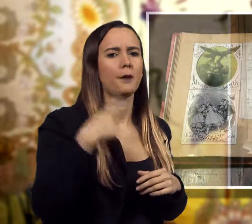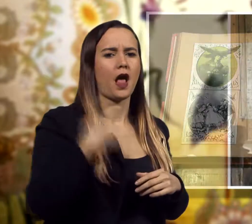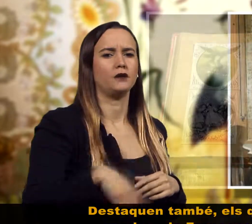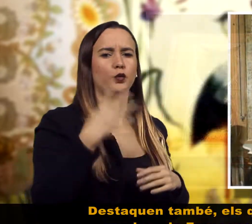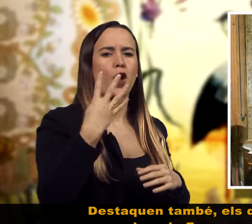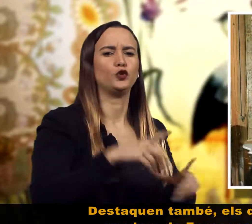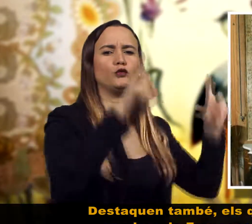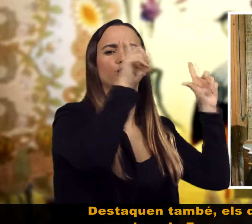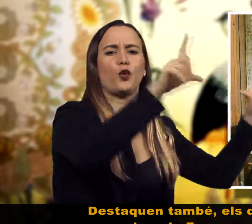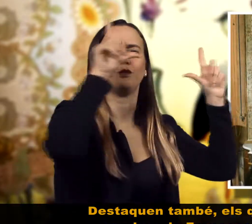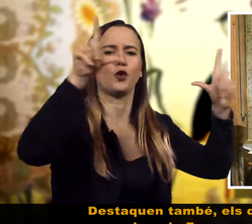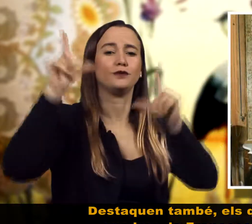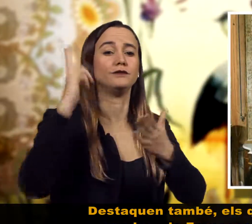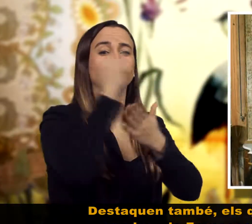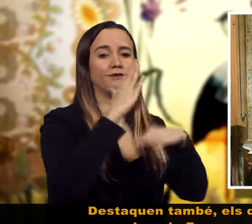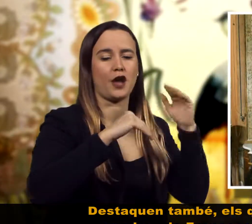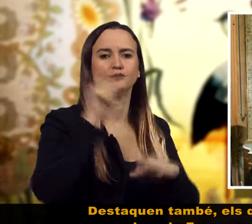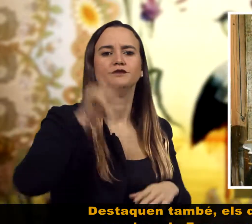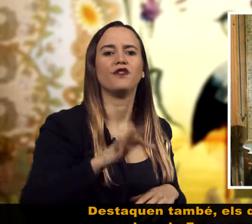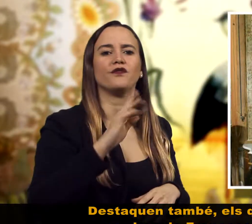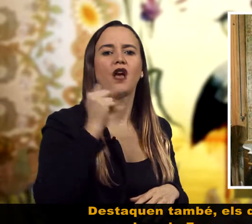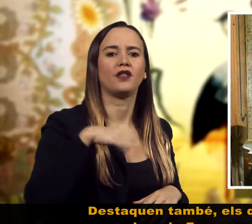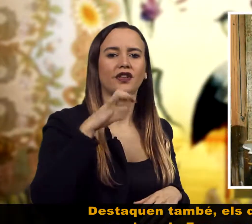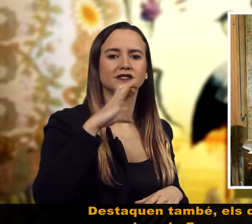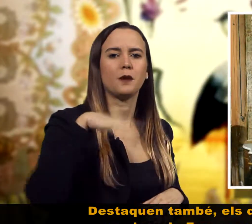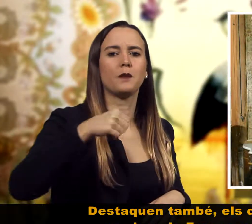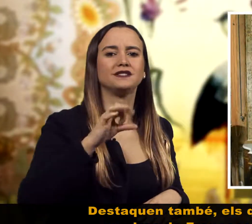Destaquen també els 4 grans quadres de Francesc Masriera,